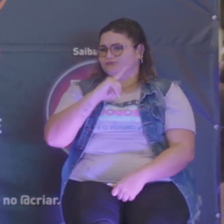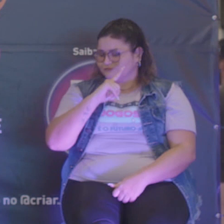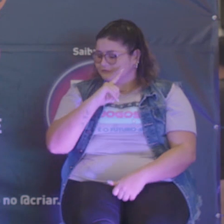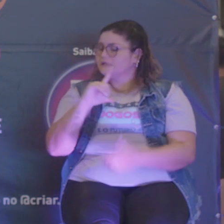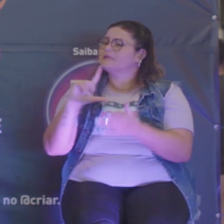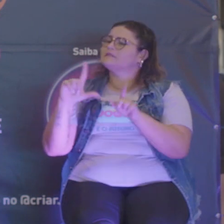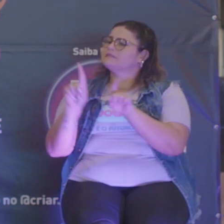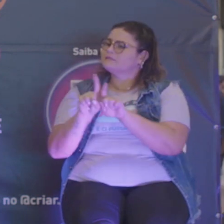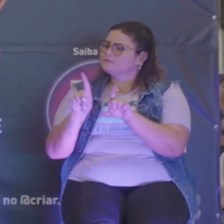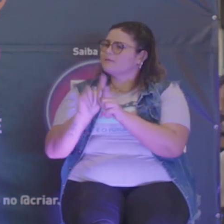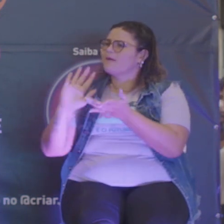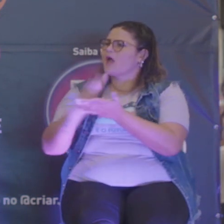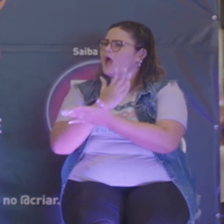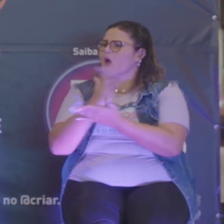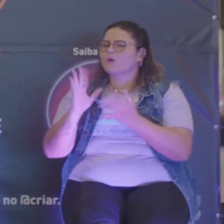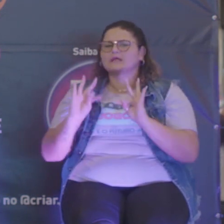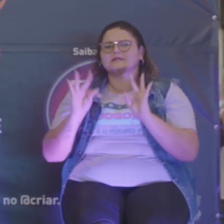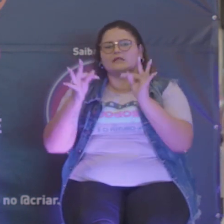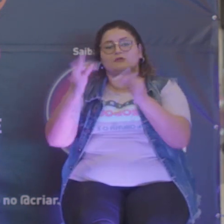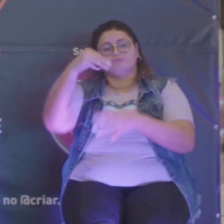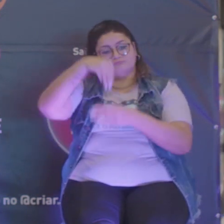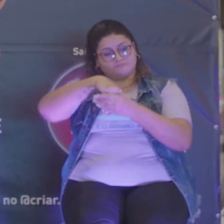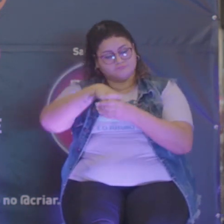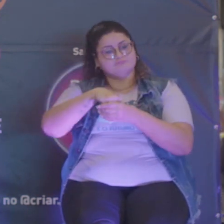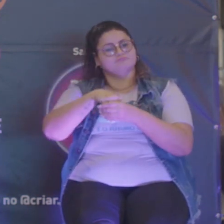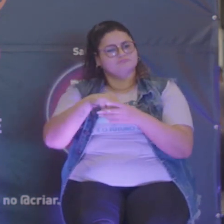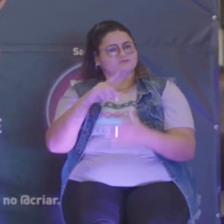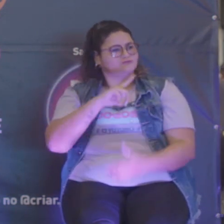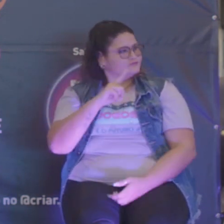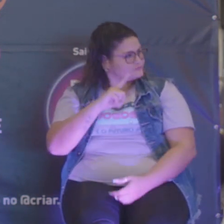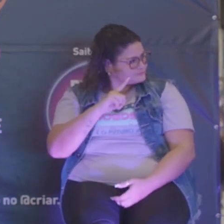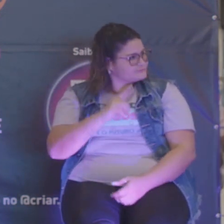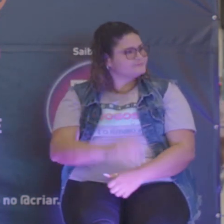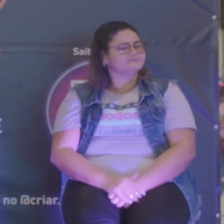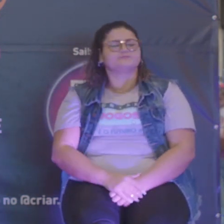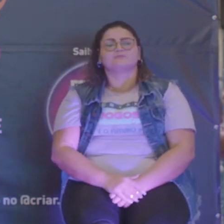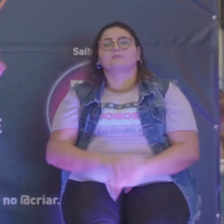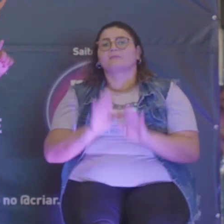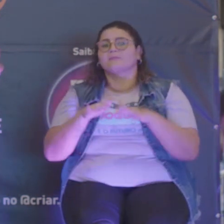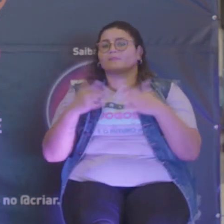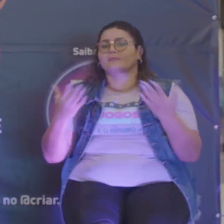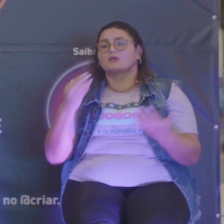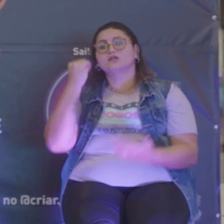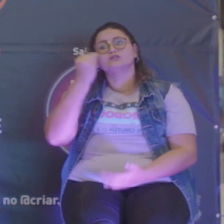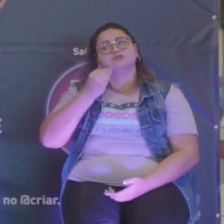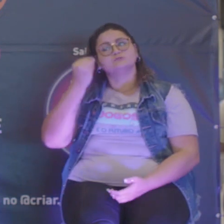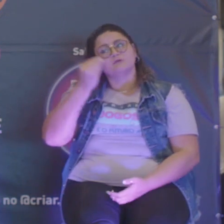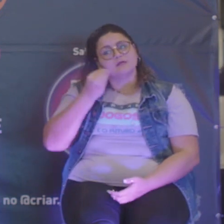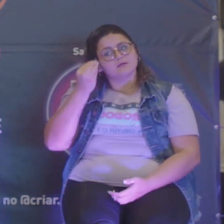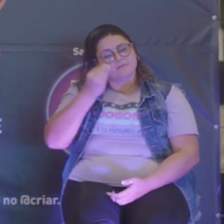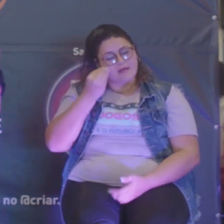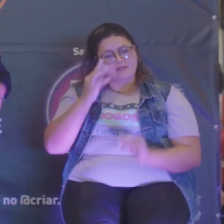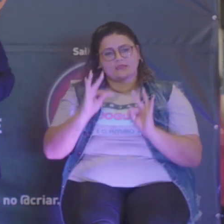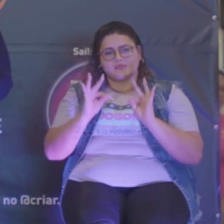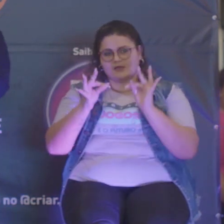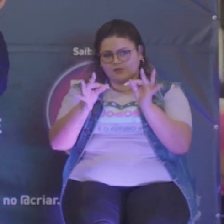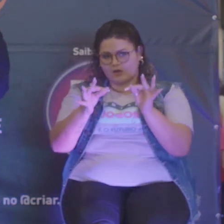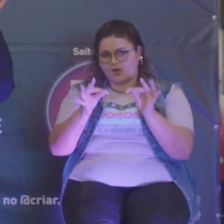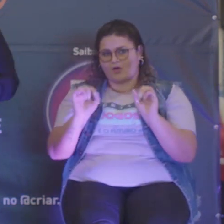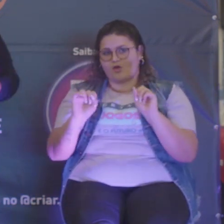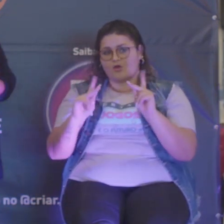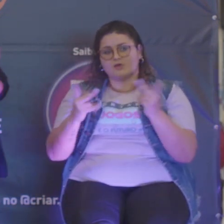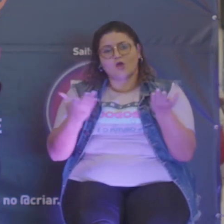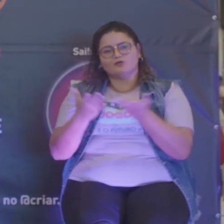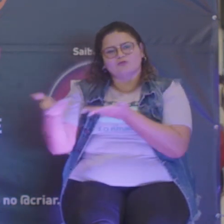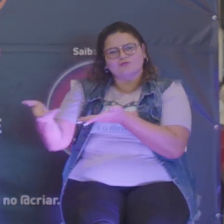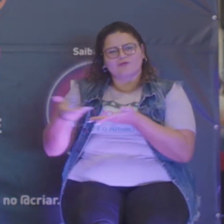alguns movimentos tecnológicos lá também que a gente está fazendo. Movimentos não, minto, experimentos tecnológicos, tá? Hoje eu estou aqui com uma